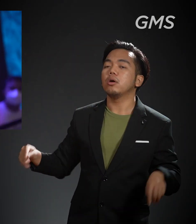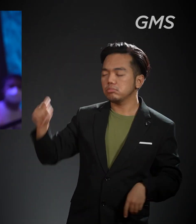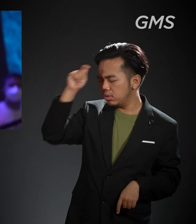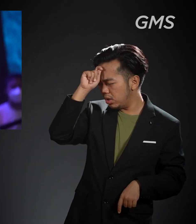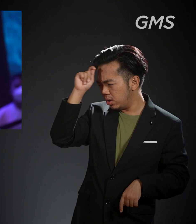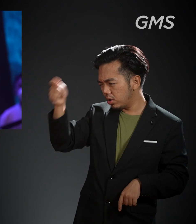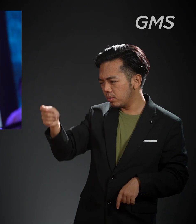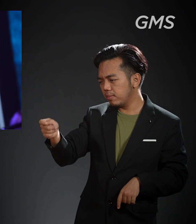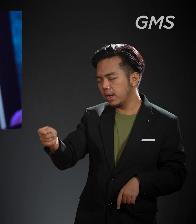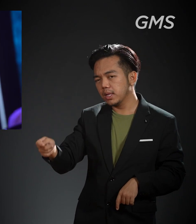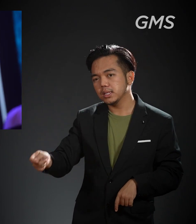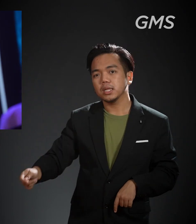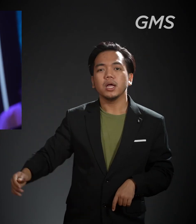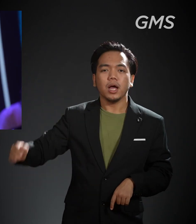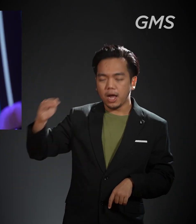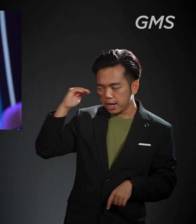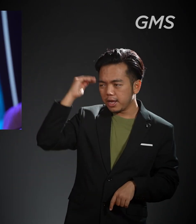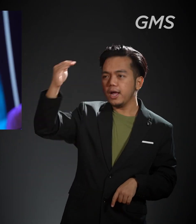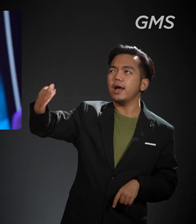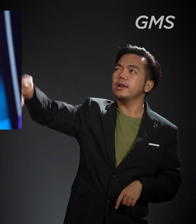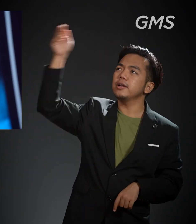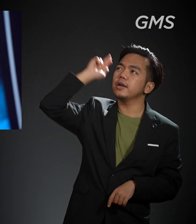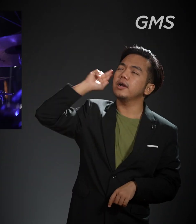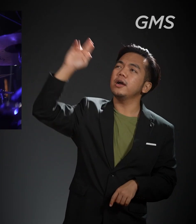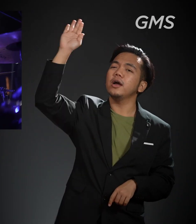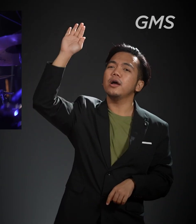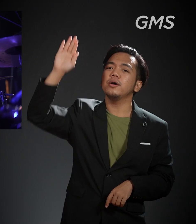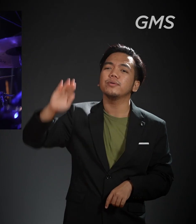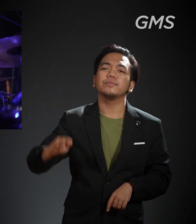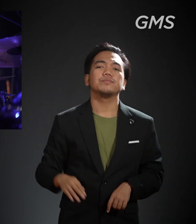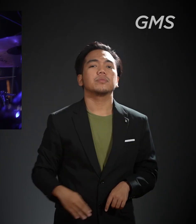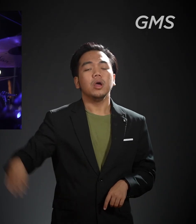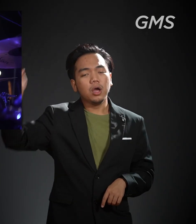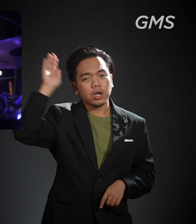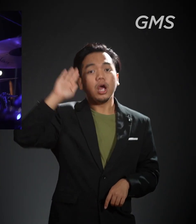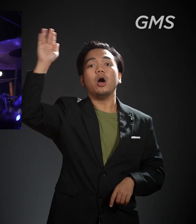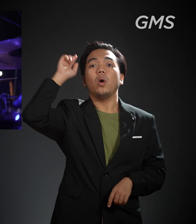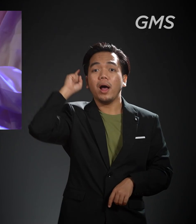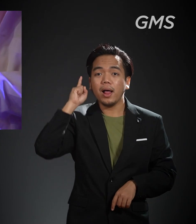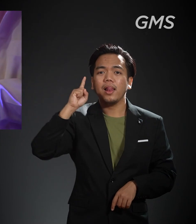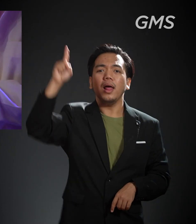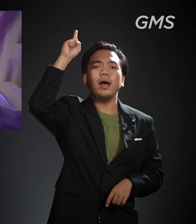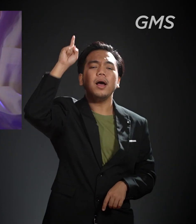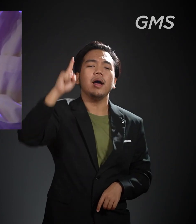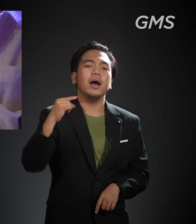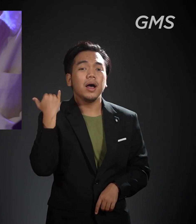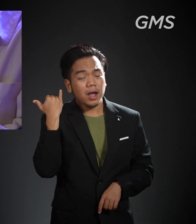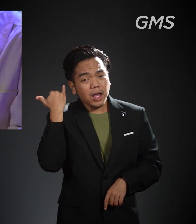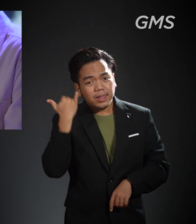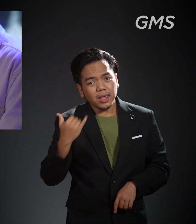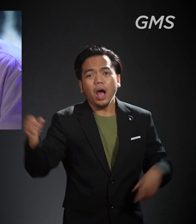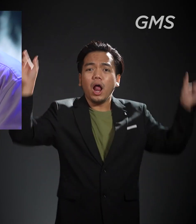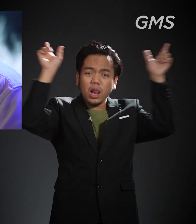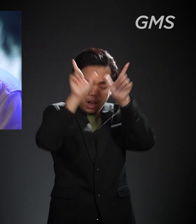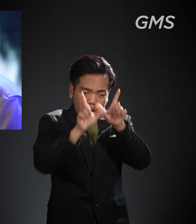kagum hormat akan Engkau. Kau